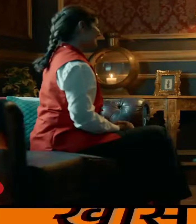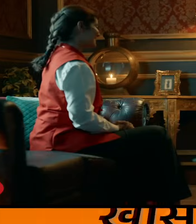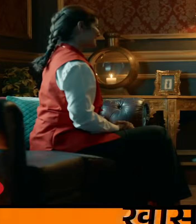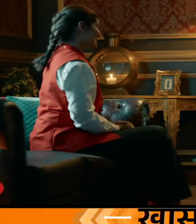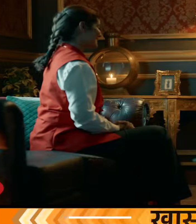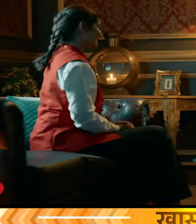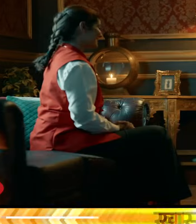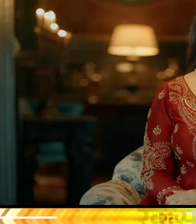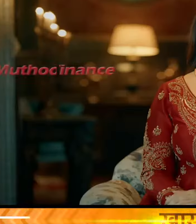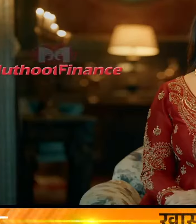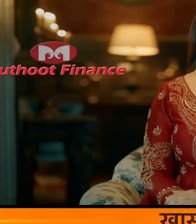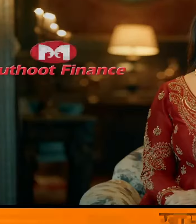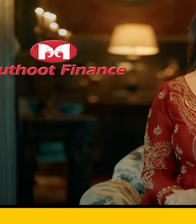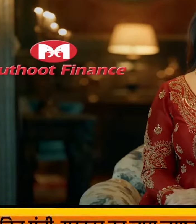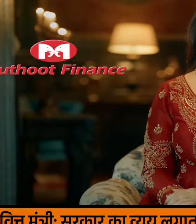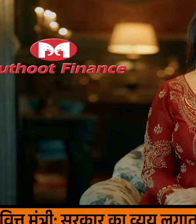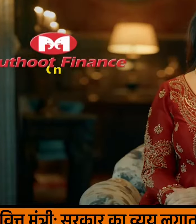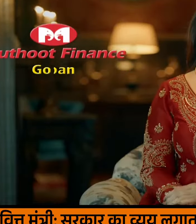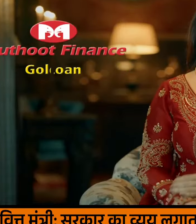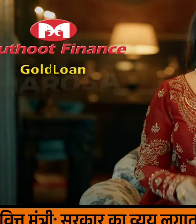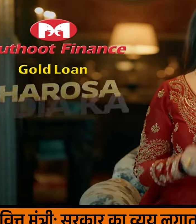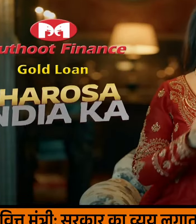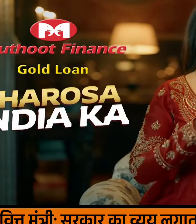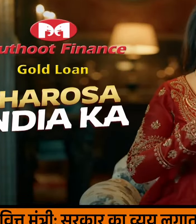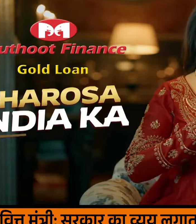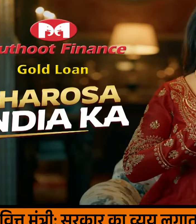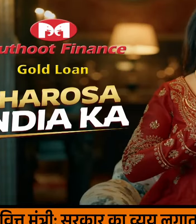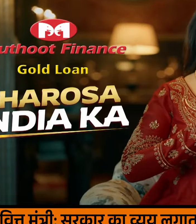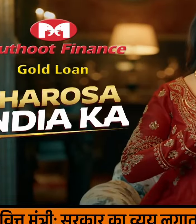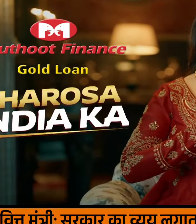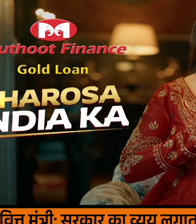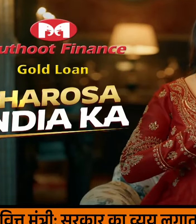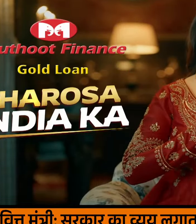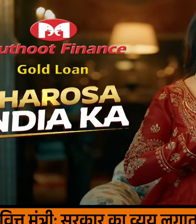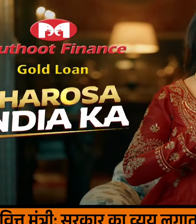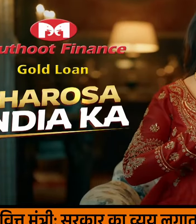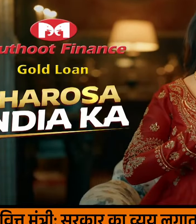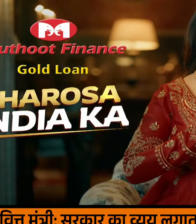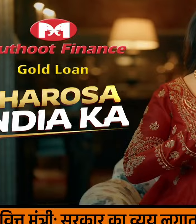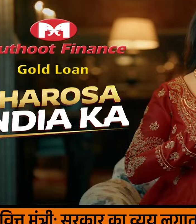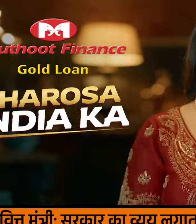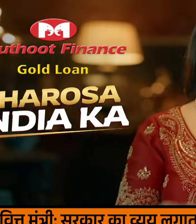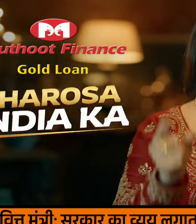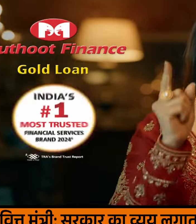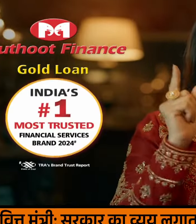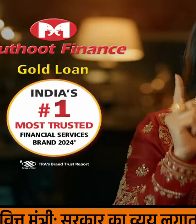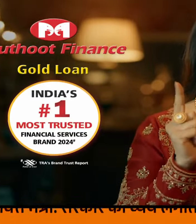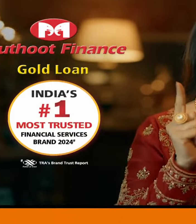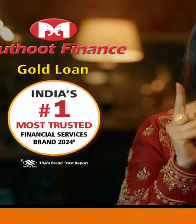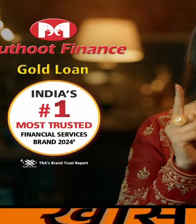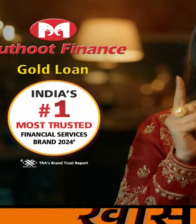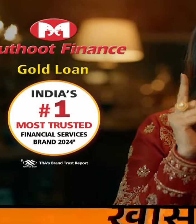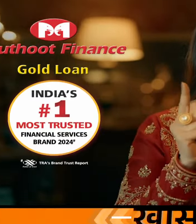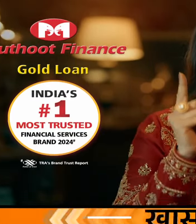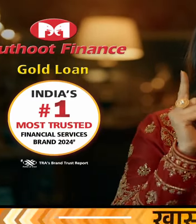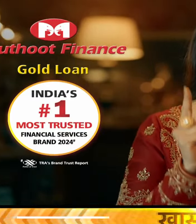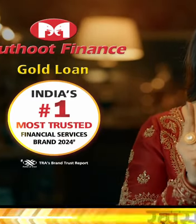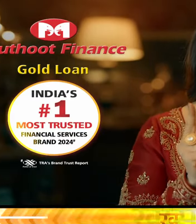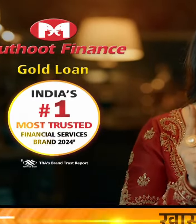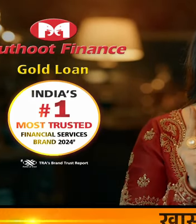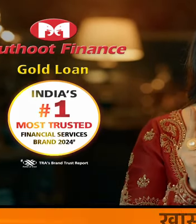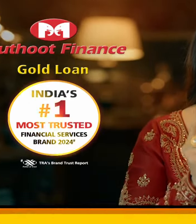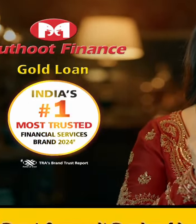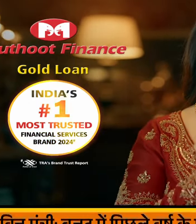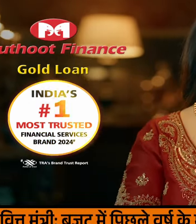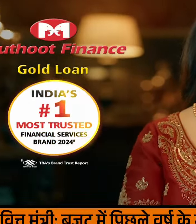और हमेशा रखेंगे। मुथूट फाइनेंस, सदियों का भरोसा हमेशा के लिए। इंडिया का नंबर वन मोस्ट